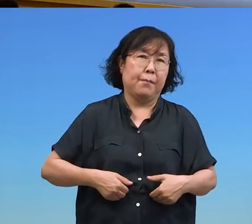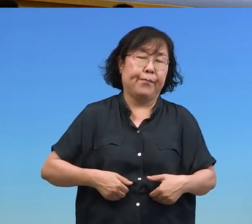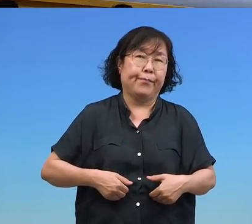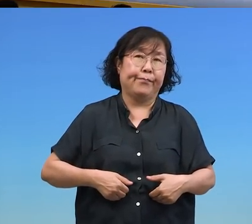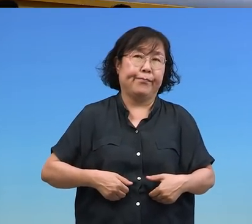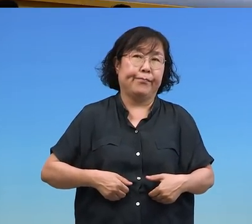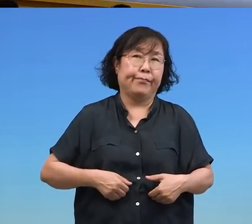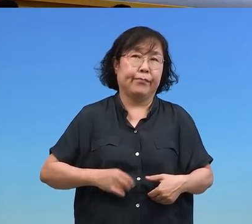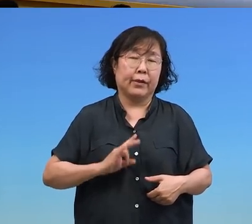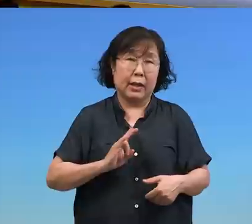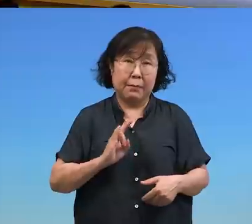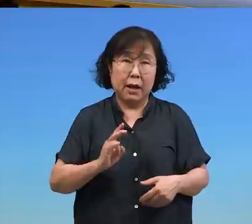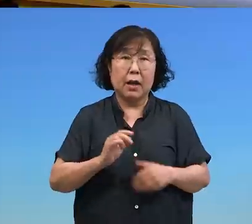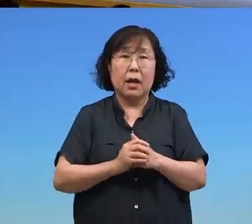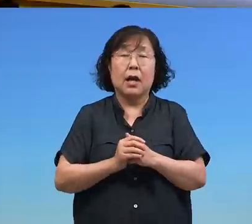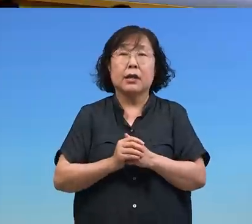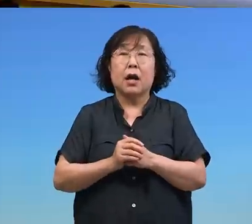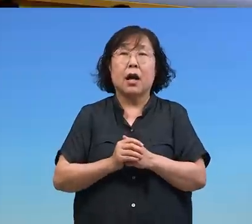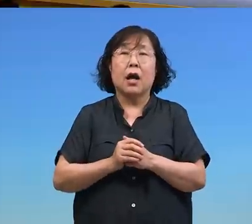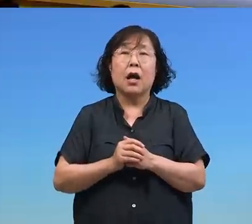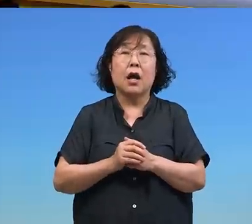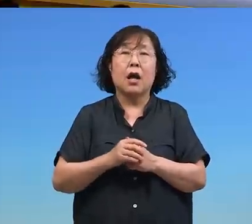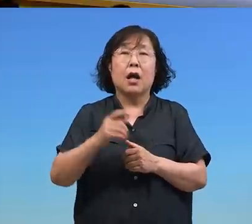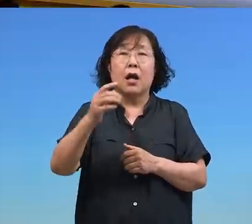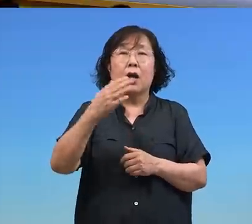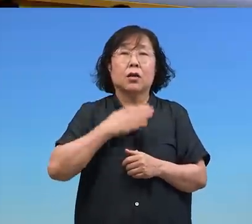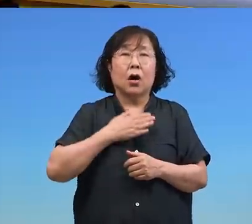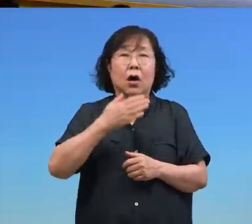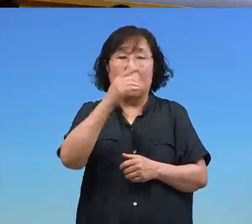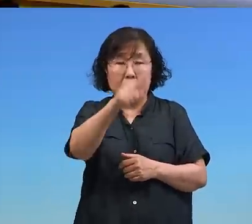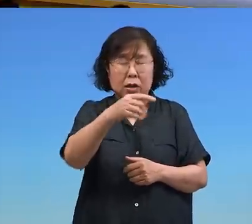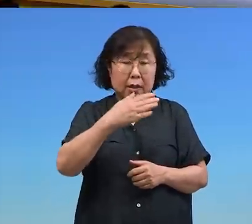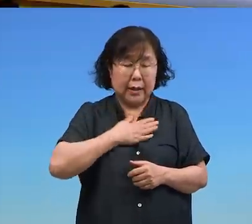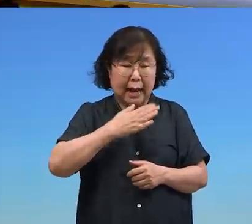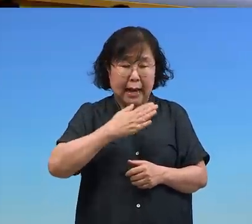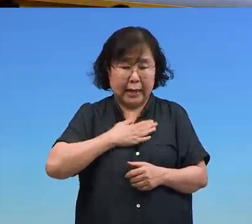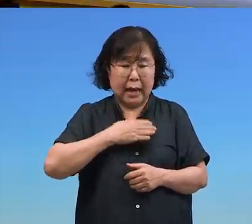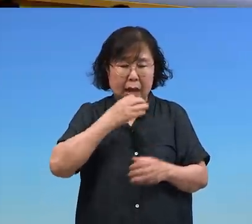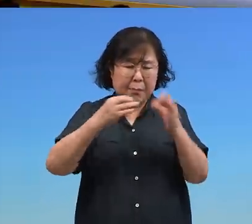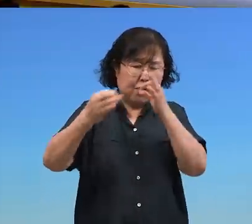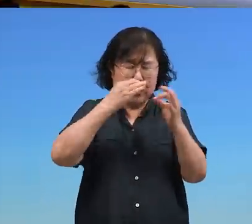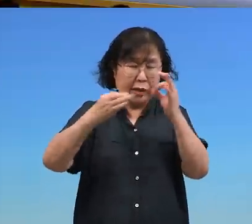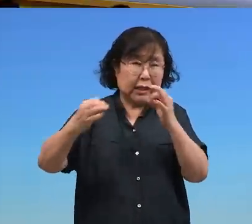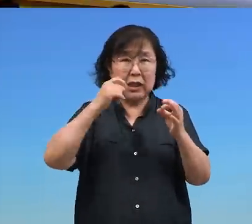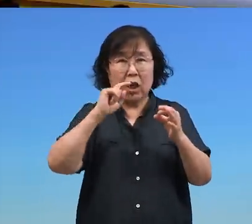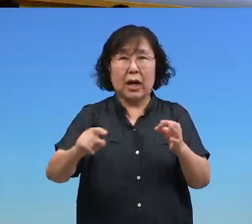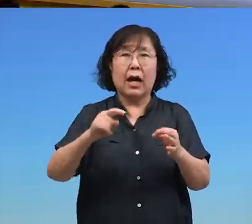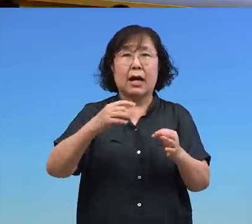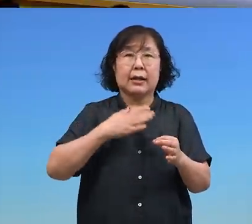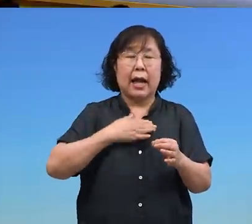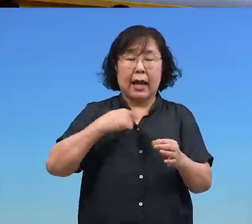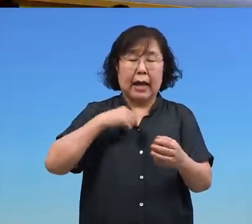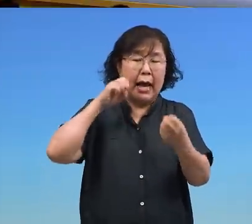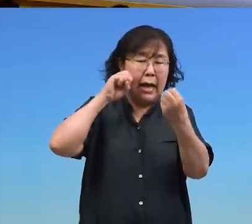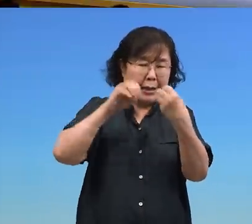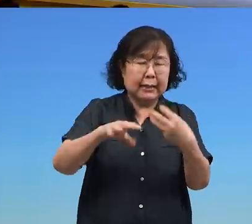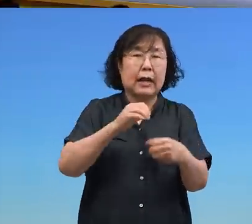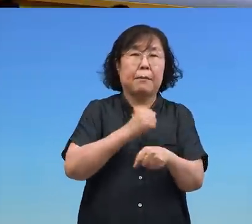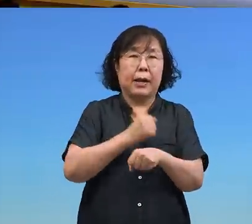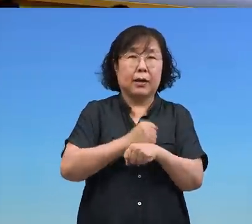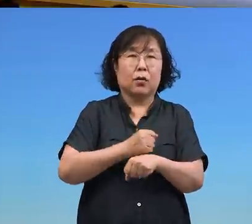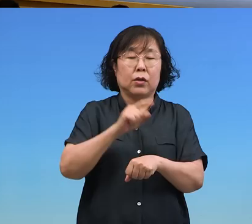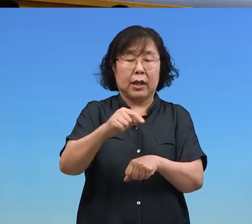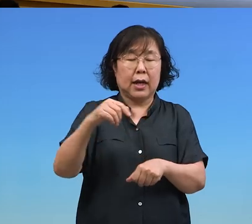내게 부러지져라 내가 너에게 응답하겠고 너가 알지 못하는 크고 은밀한 일을 내게